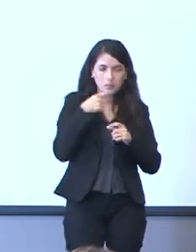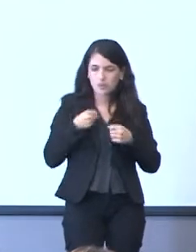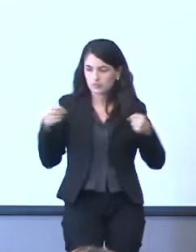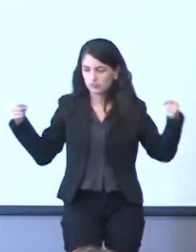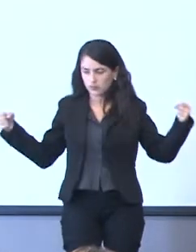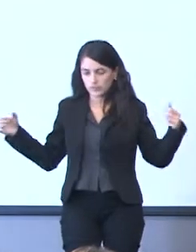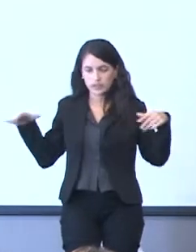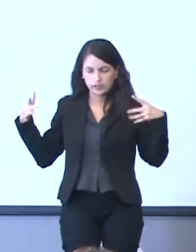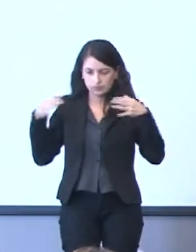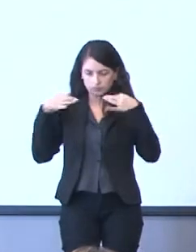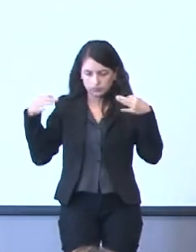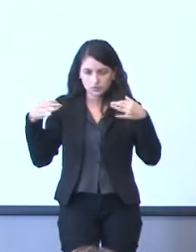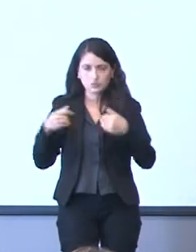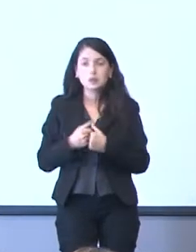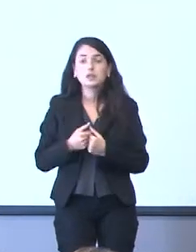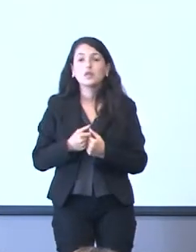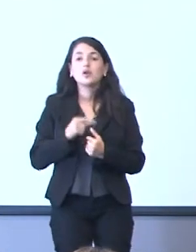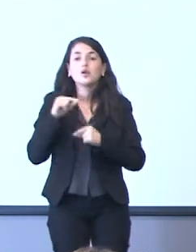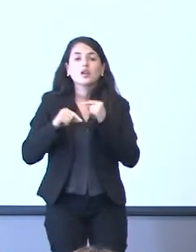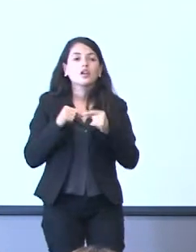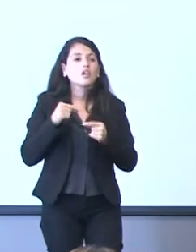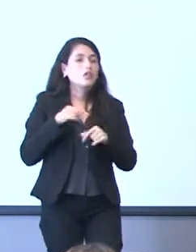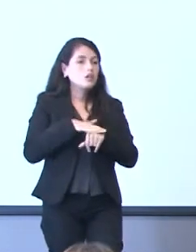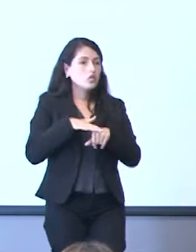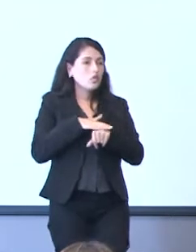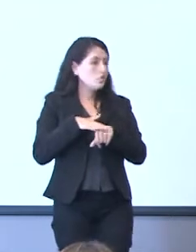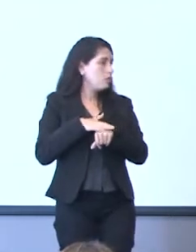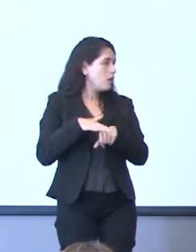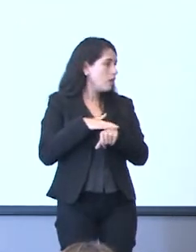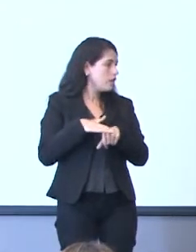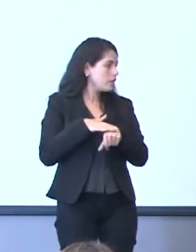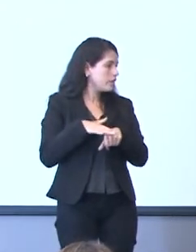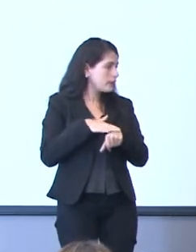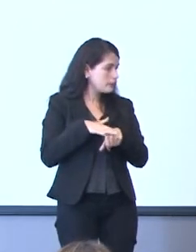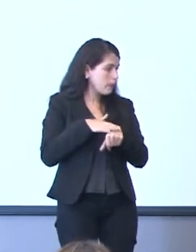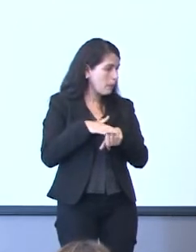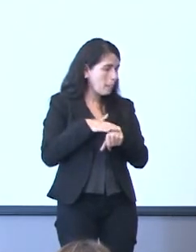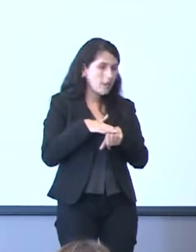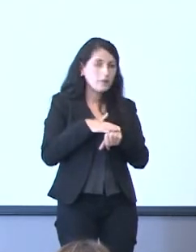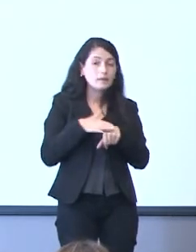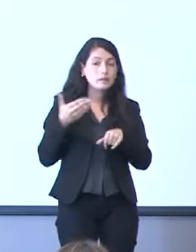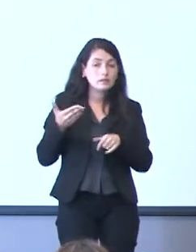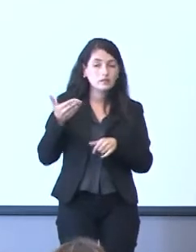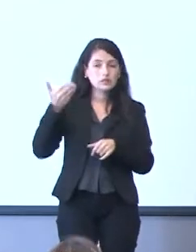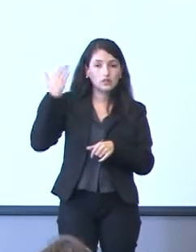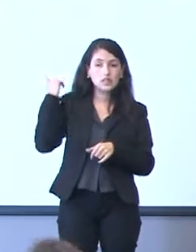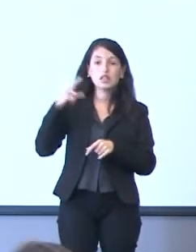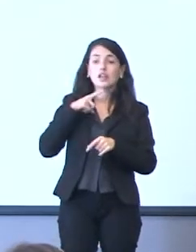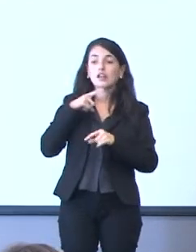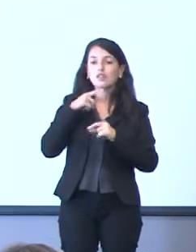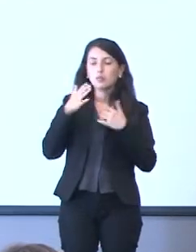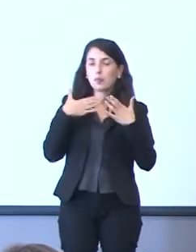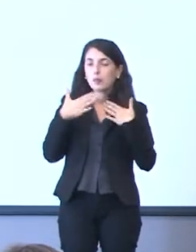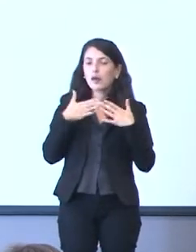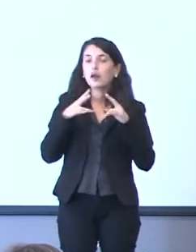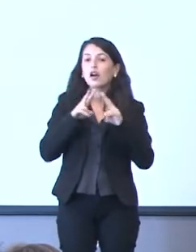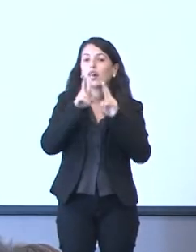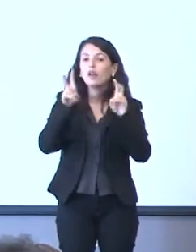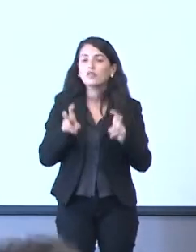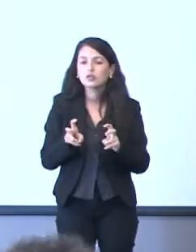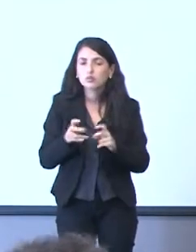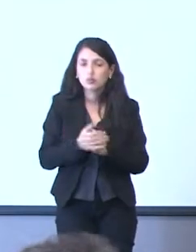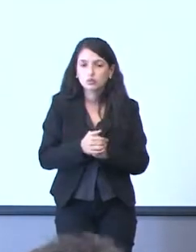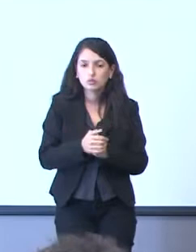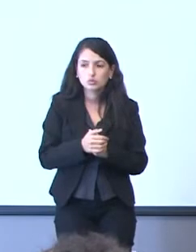vocês, Rodrigo e Jairo, em relação à conversa que a gente teve, inclusive, e do que é colocado sobre